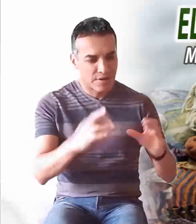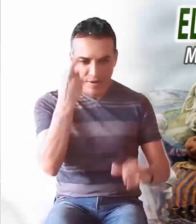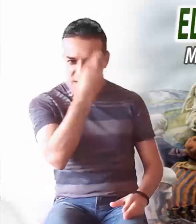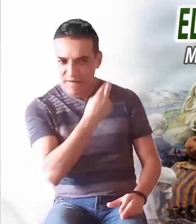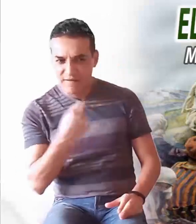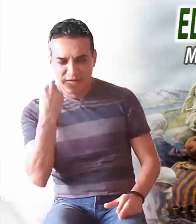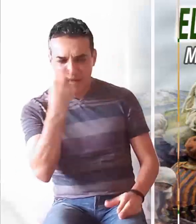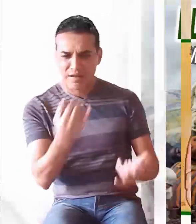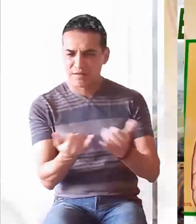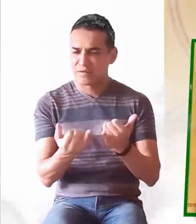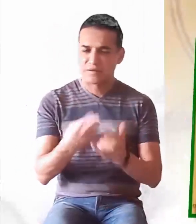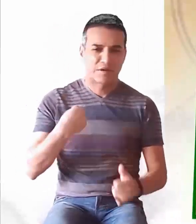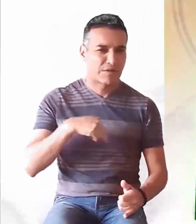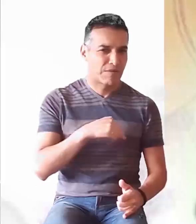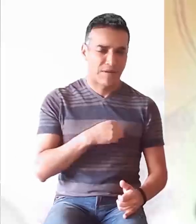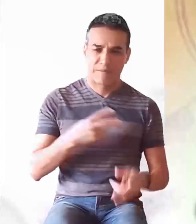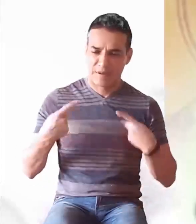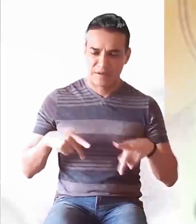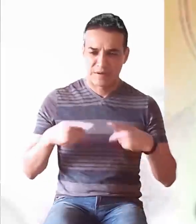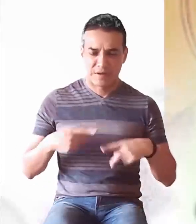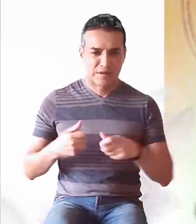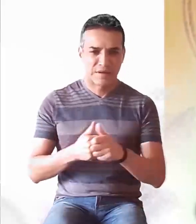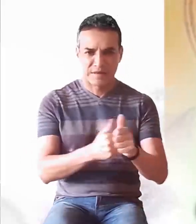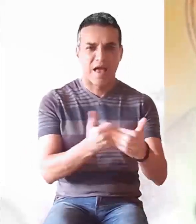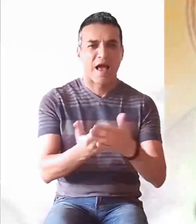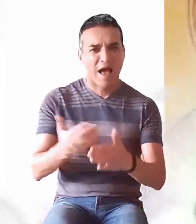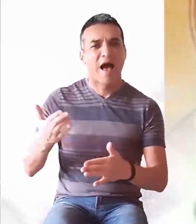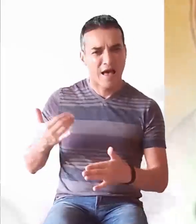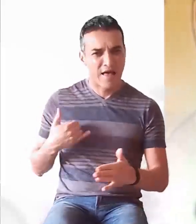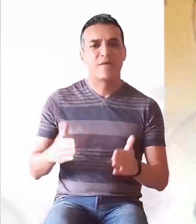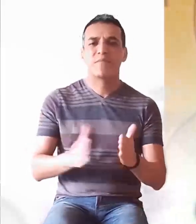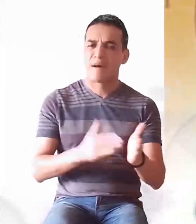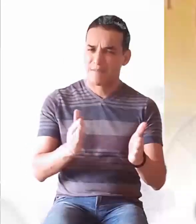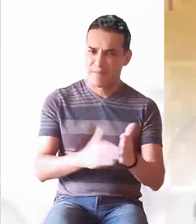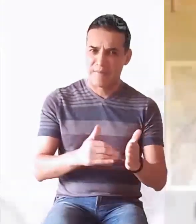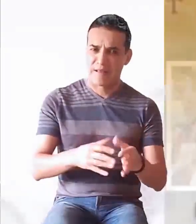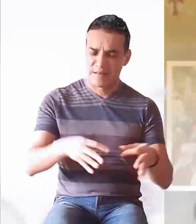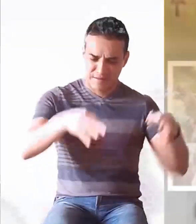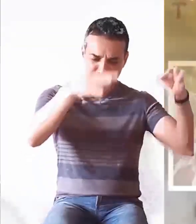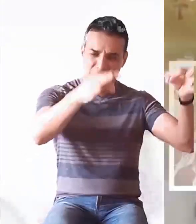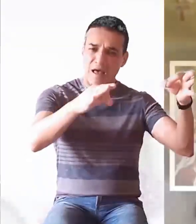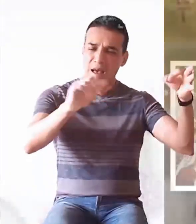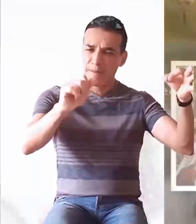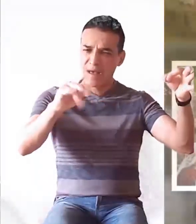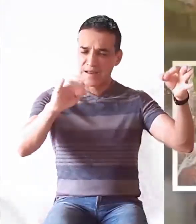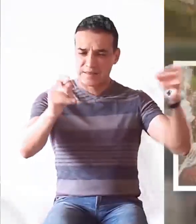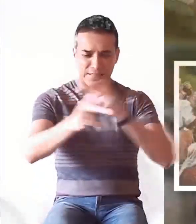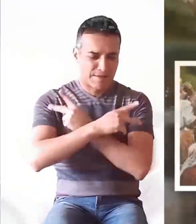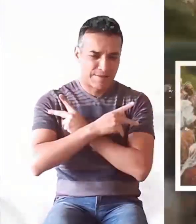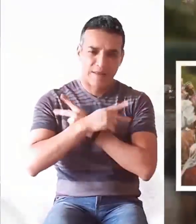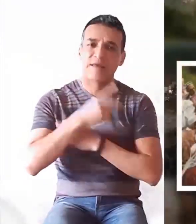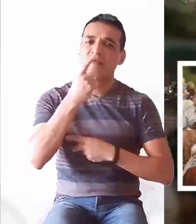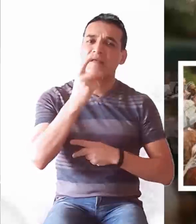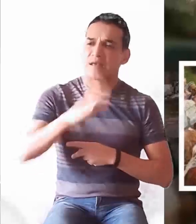como discípulos. Ya el documento de Aparecida nos presentaba la incongruencia de países de